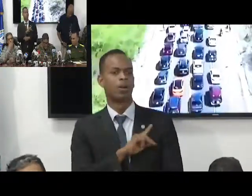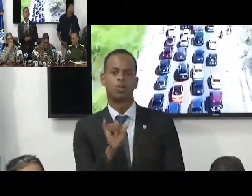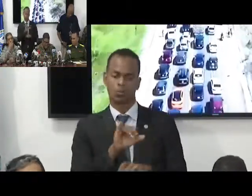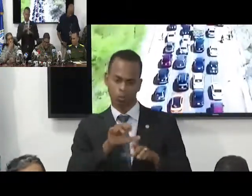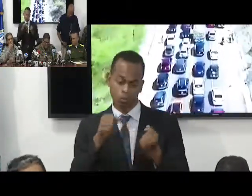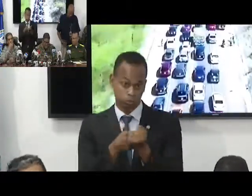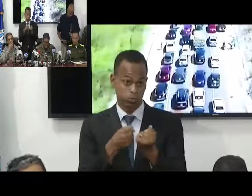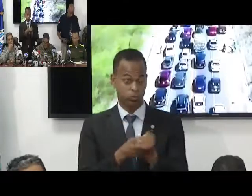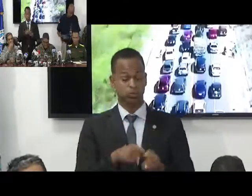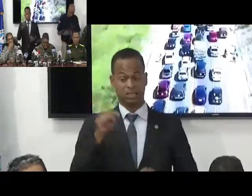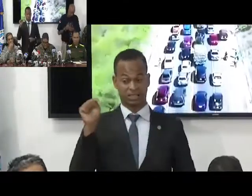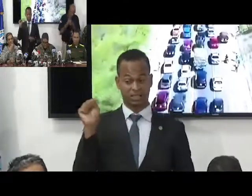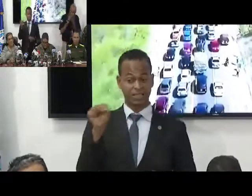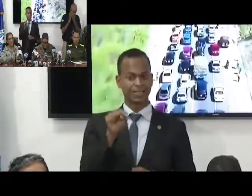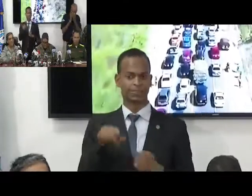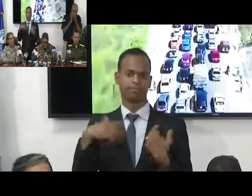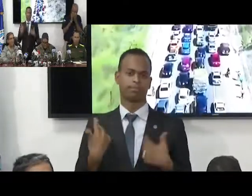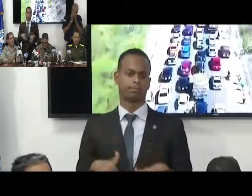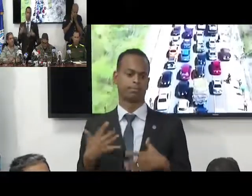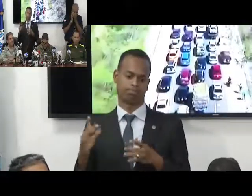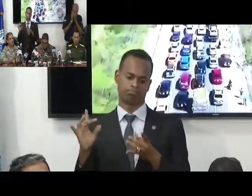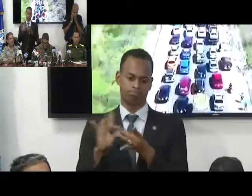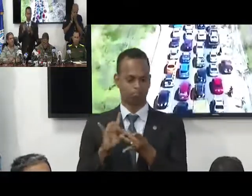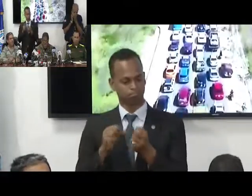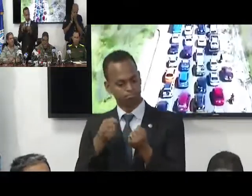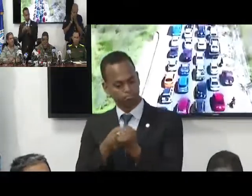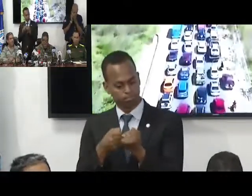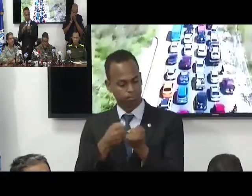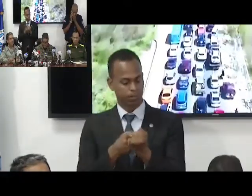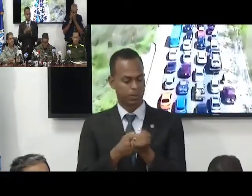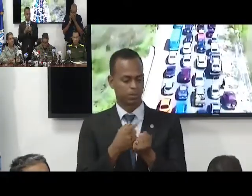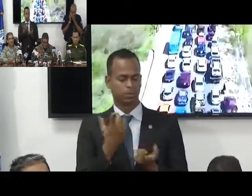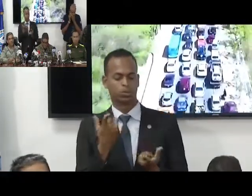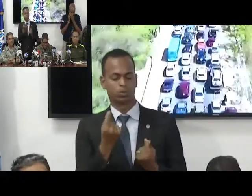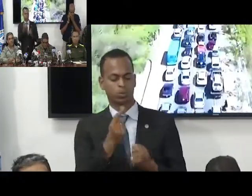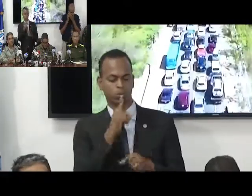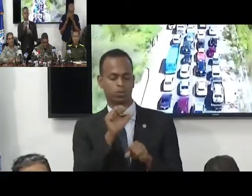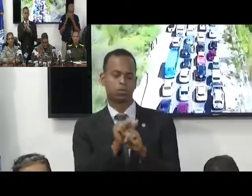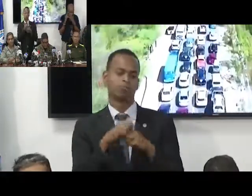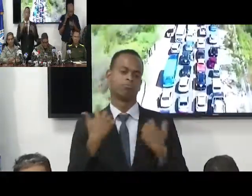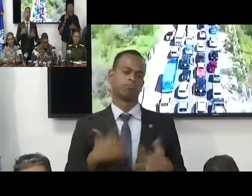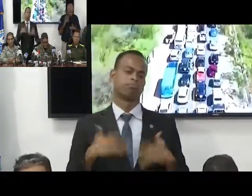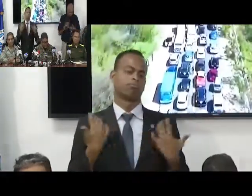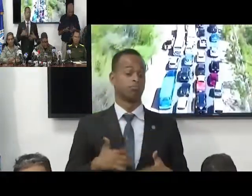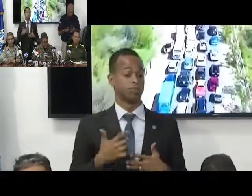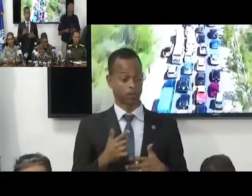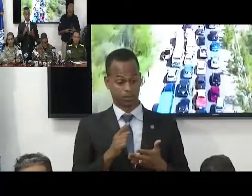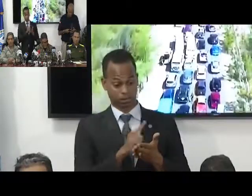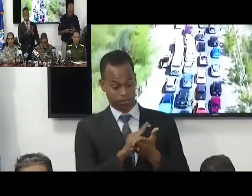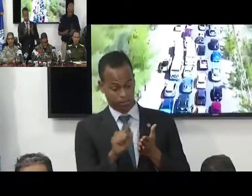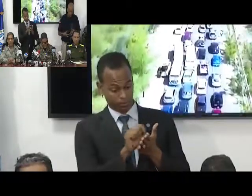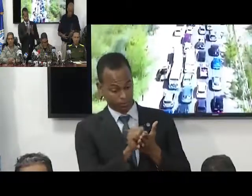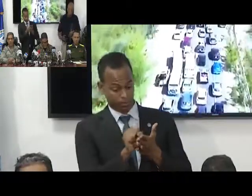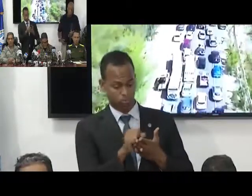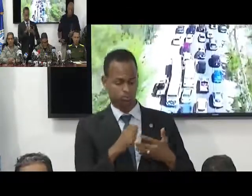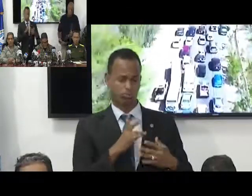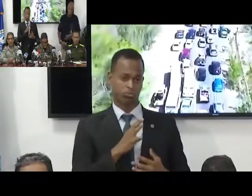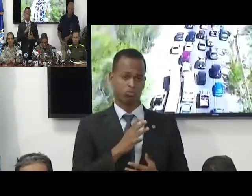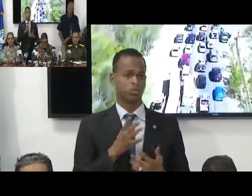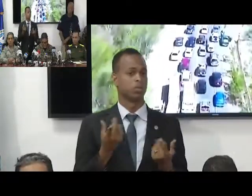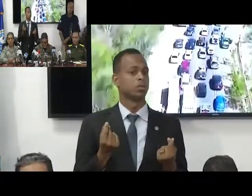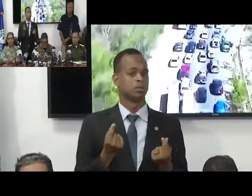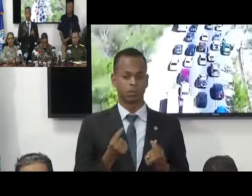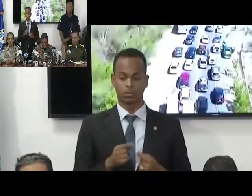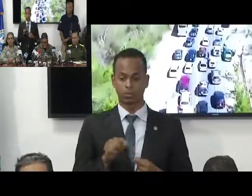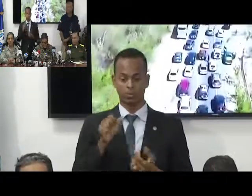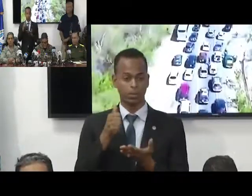que varias empresas privadas se unieran a la misión de garantizar un alegre y tranquilo feriado, entre esta Asistencia